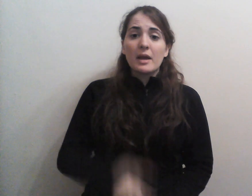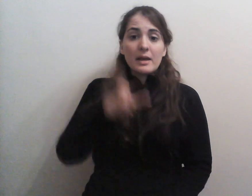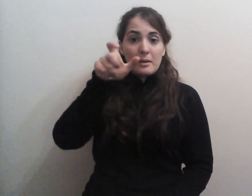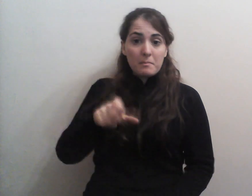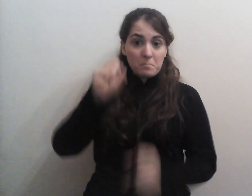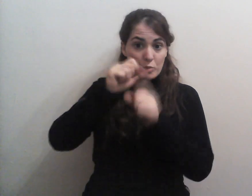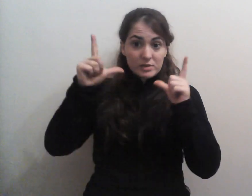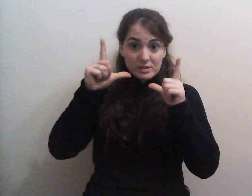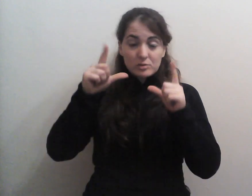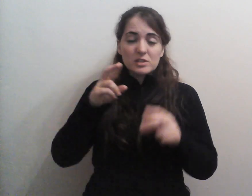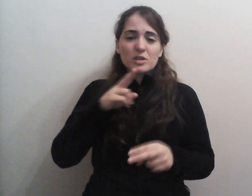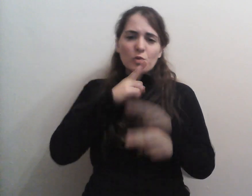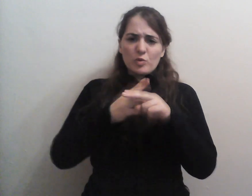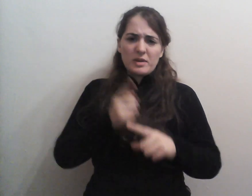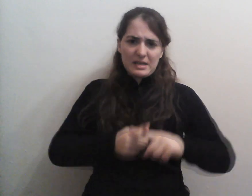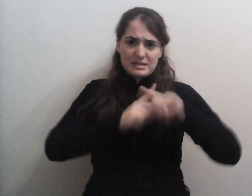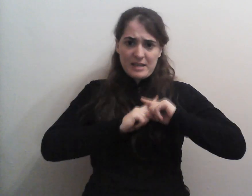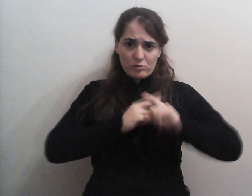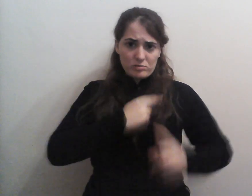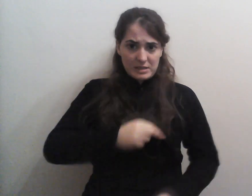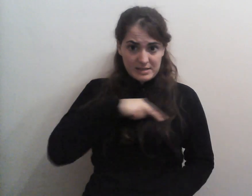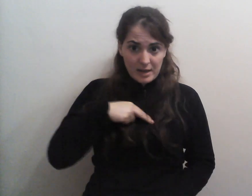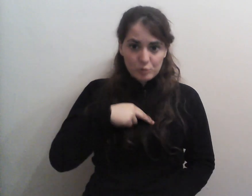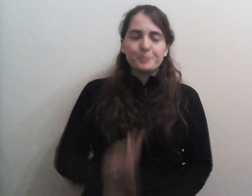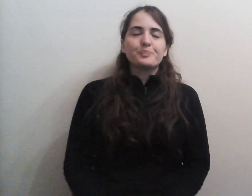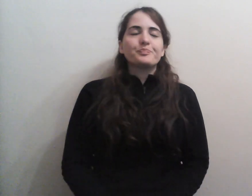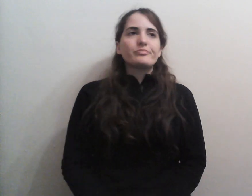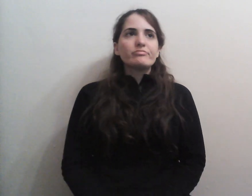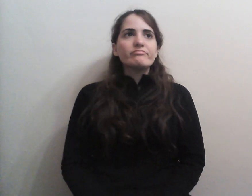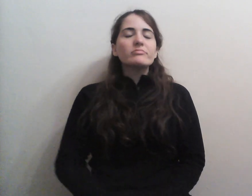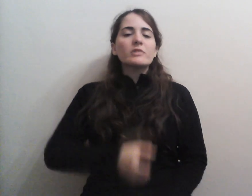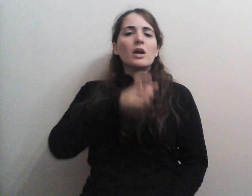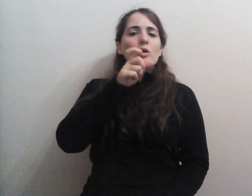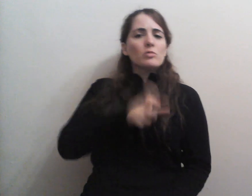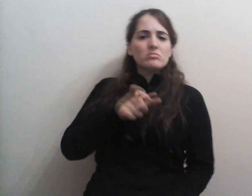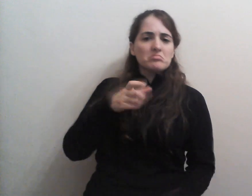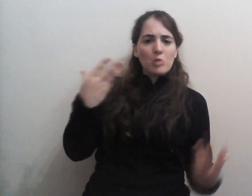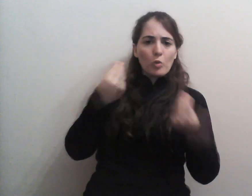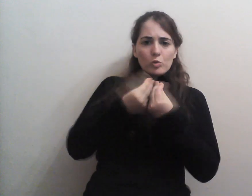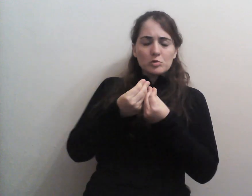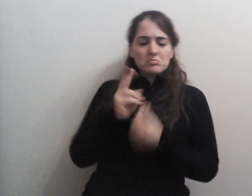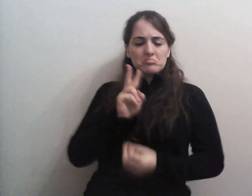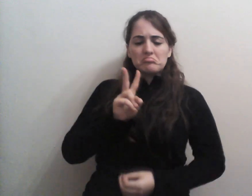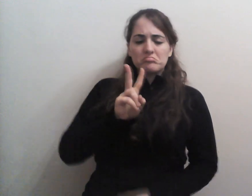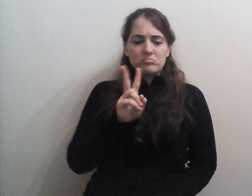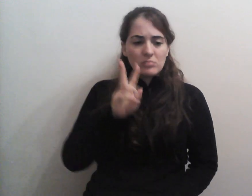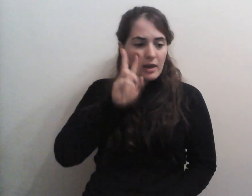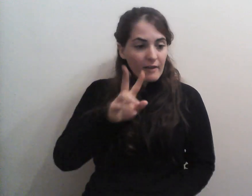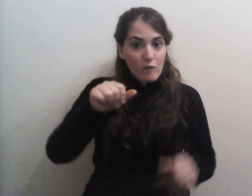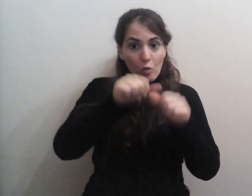Y Cristiano ve una especie de corazón, es el corazón del creyente. Y lo que él ve es el diablo